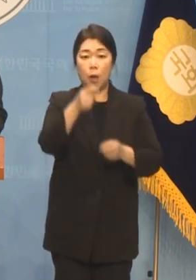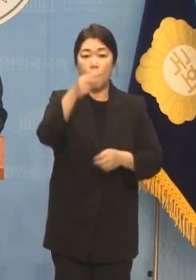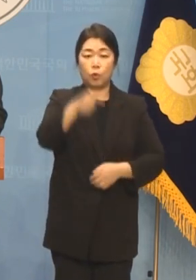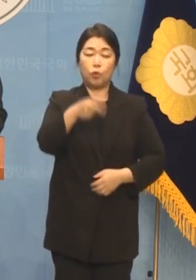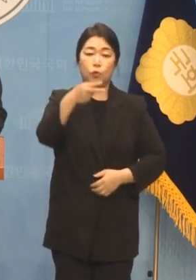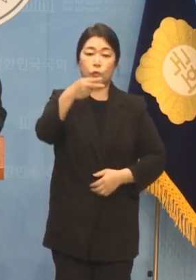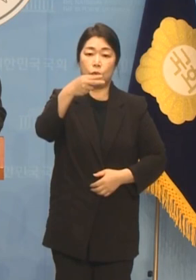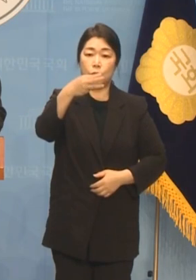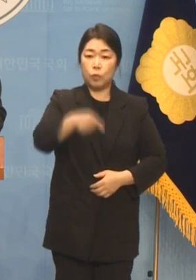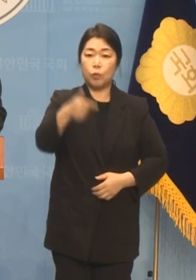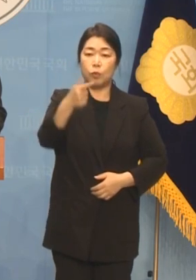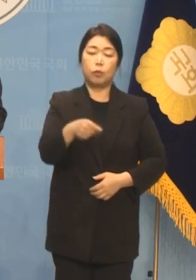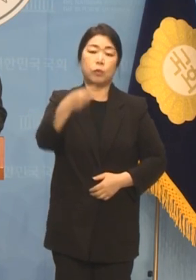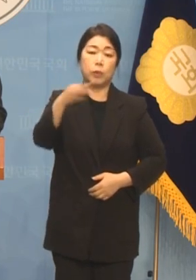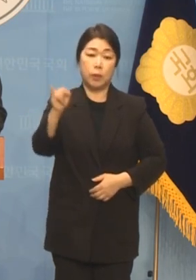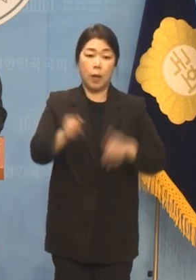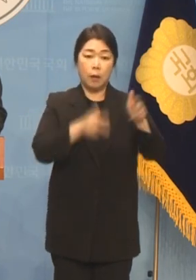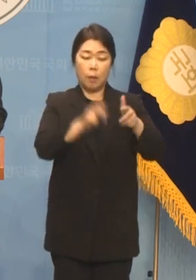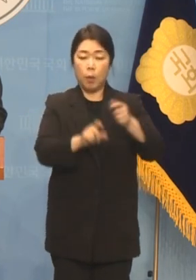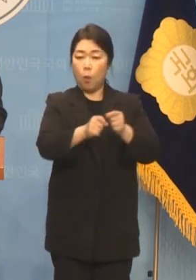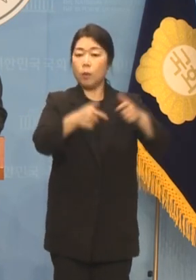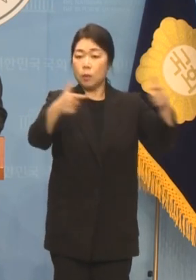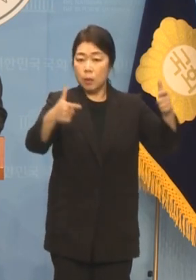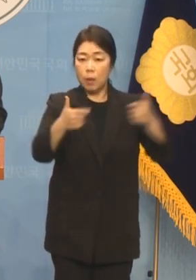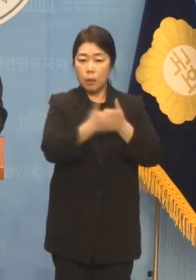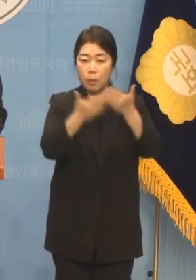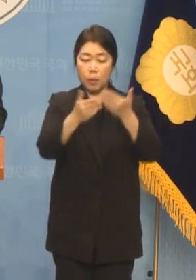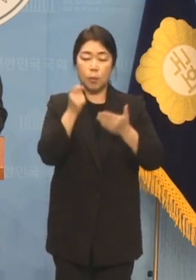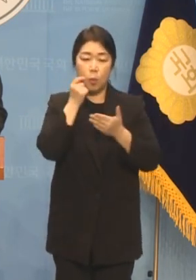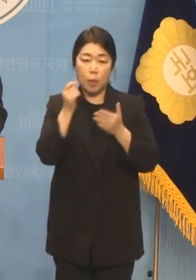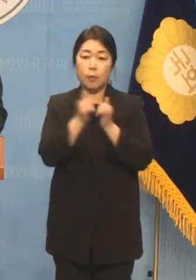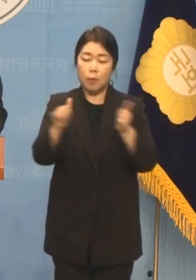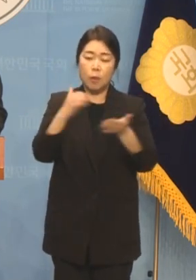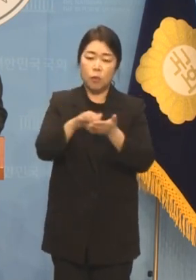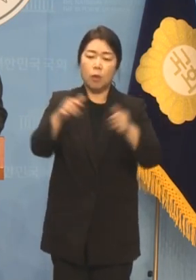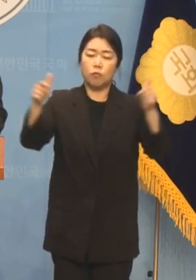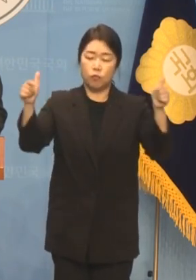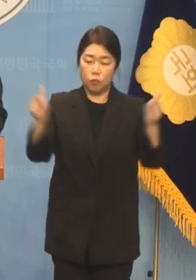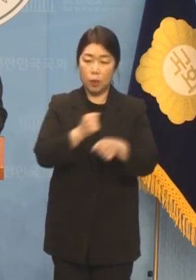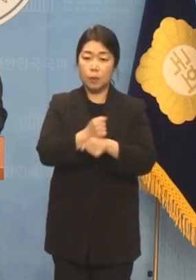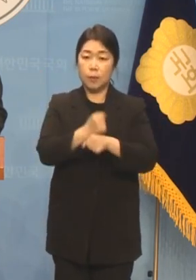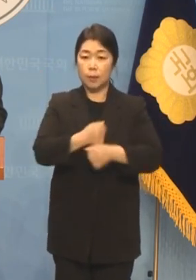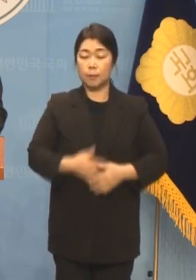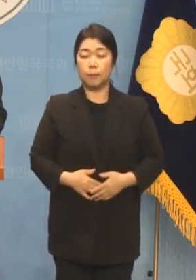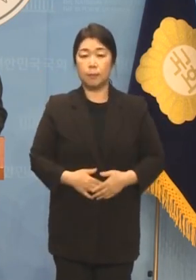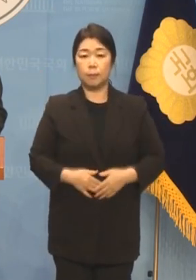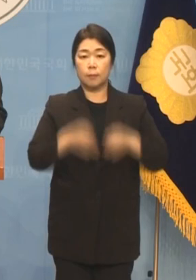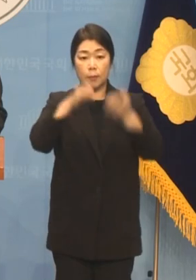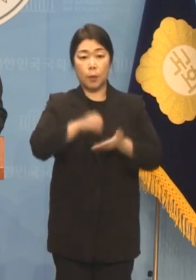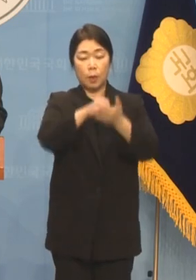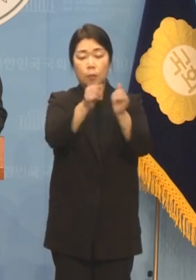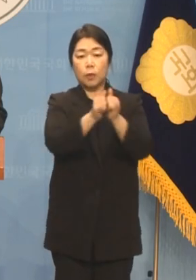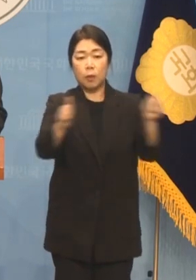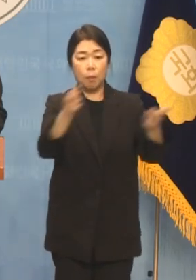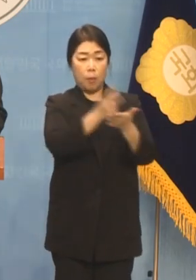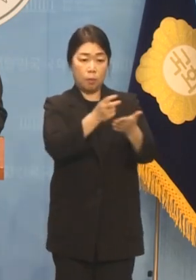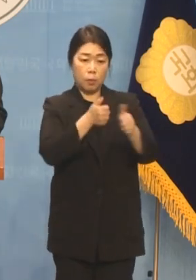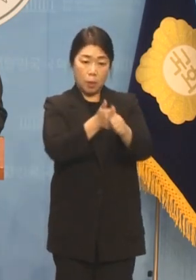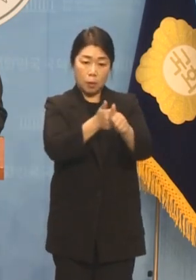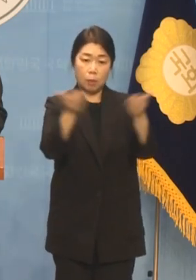국민연금 사각지대를 줄여나가겠습니다. 신규 가입한 자영업자도 법령에 정한 요건을